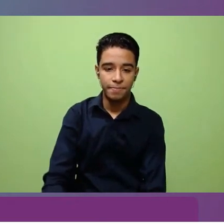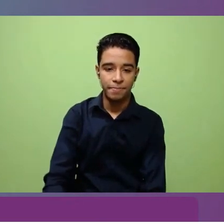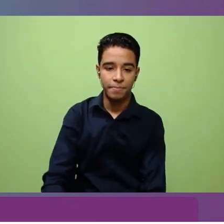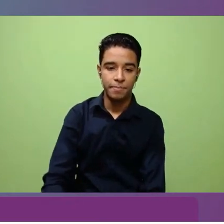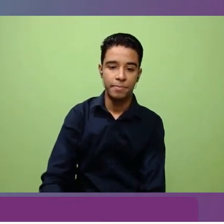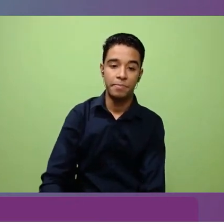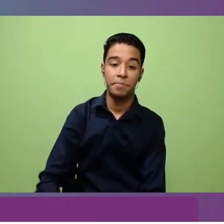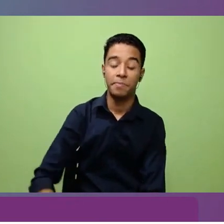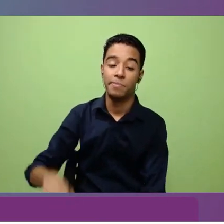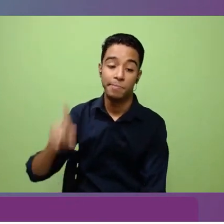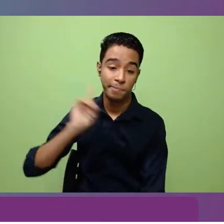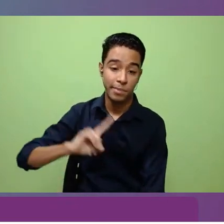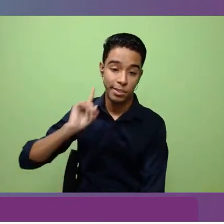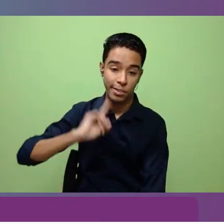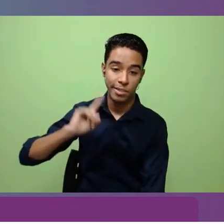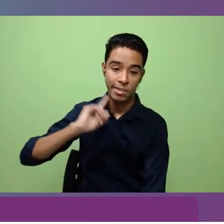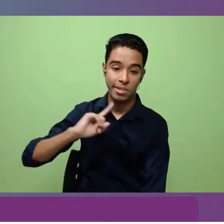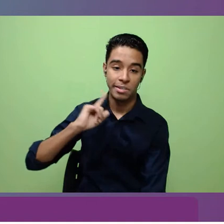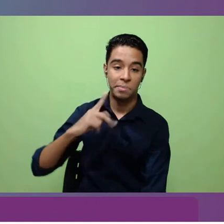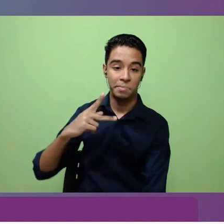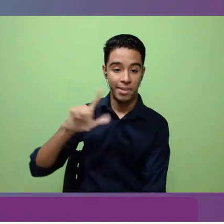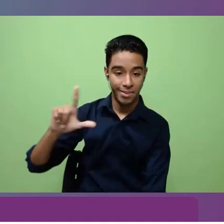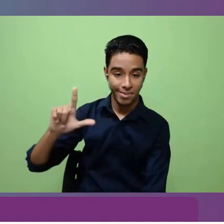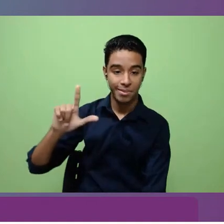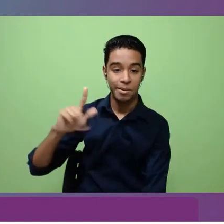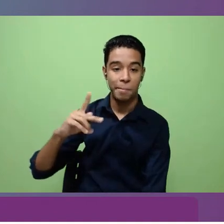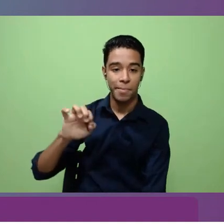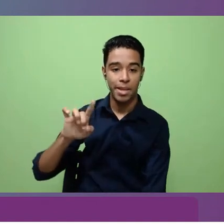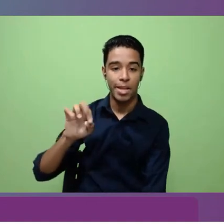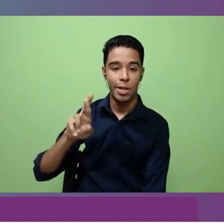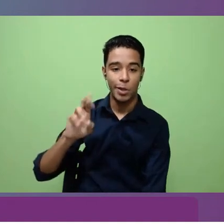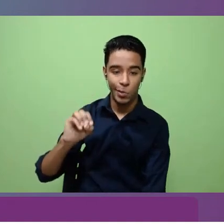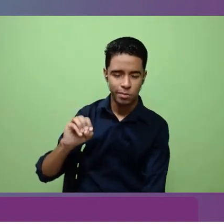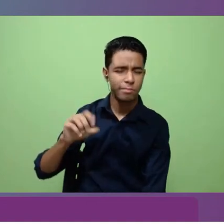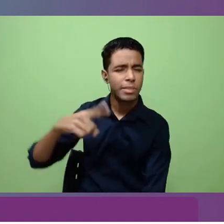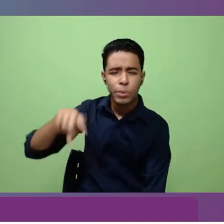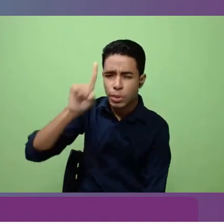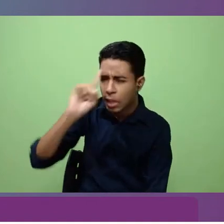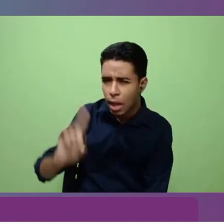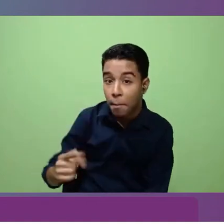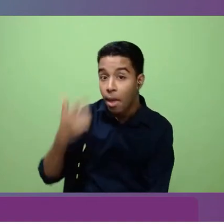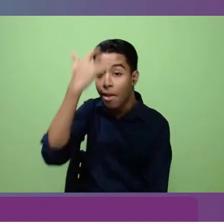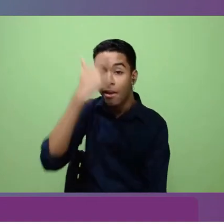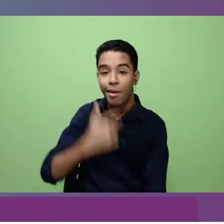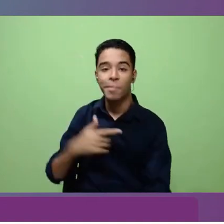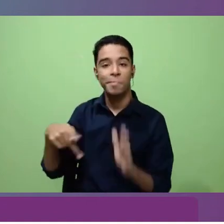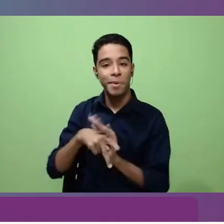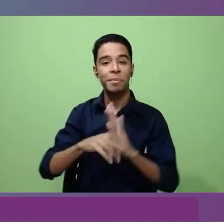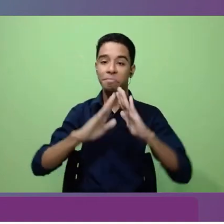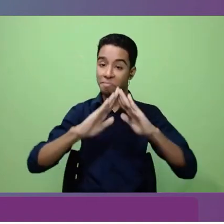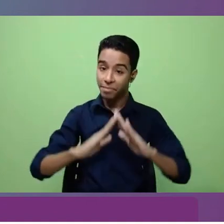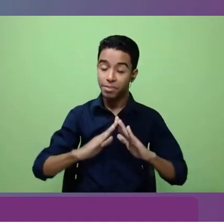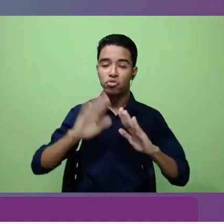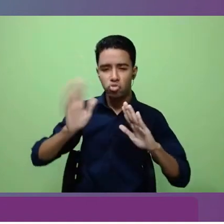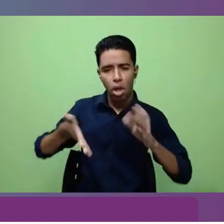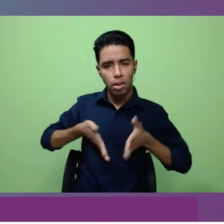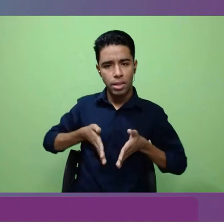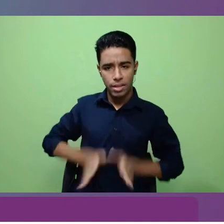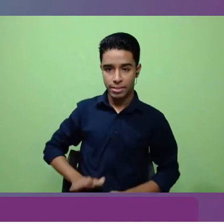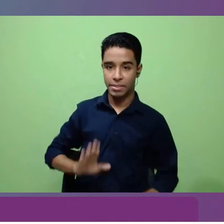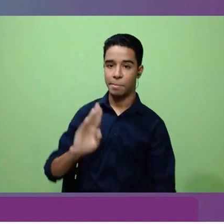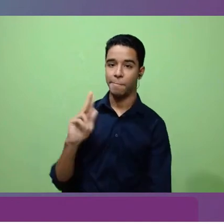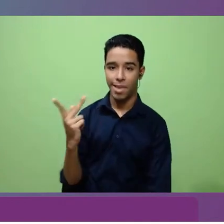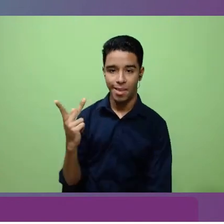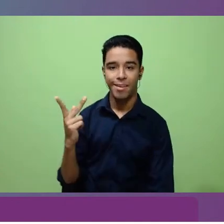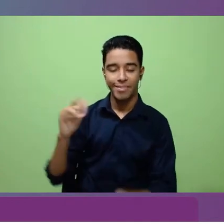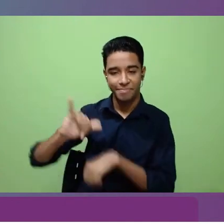Pedro Leopoldo, Minas Gerais. Ó, para quem não sabe, eu também sou mineiro, sou natural de Belo Horizonte. Acho que eu falei para vocês, né, na primeira